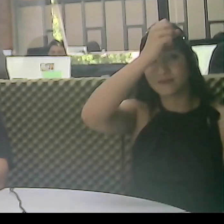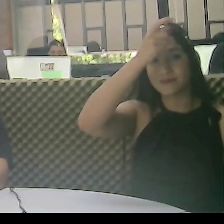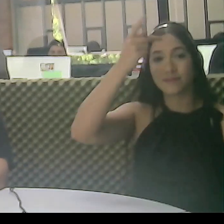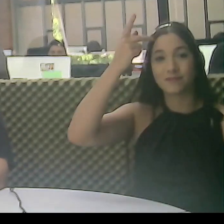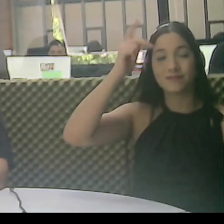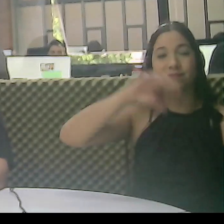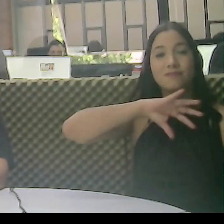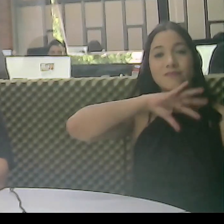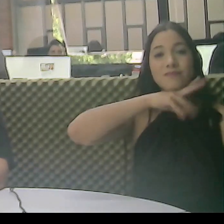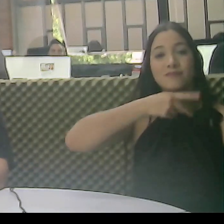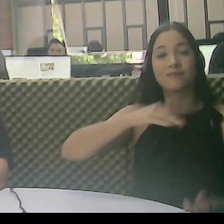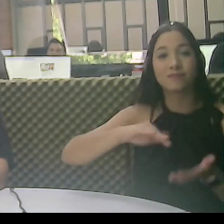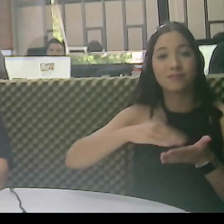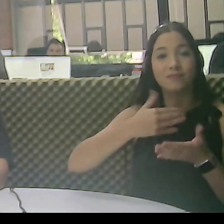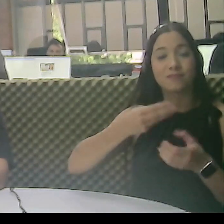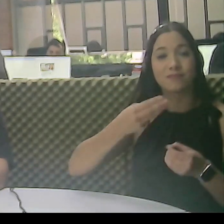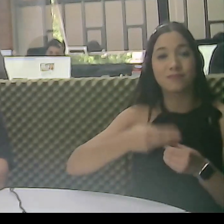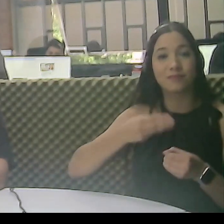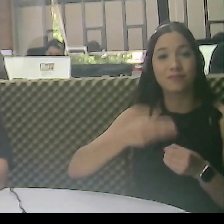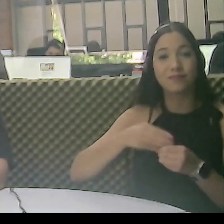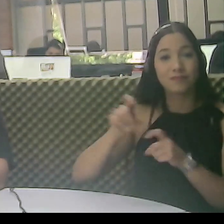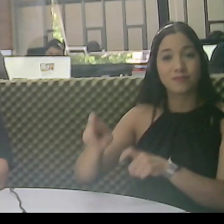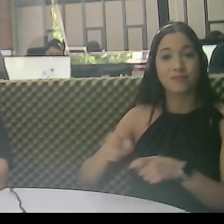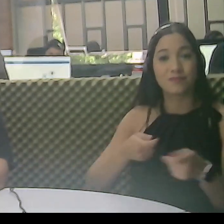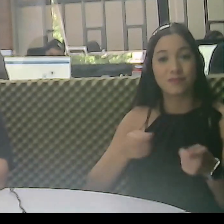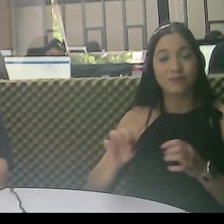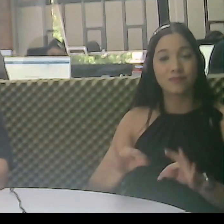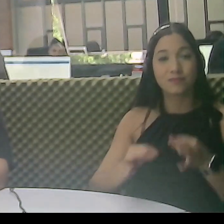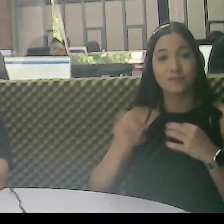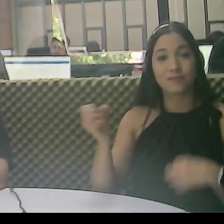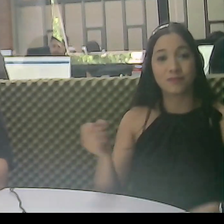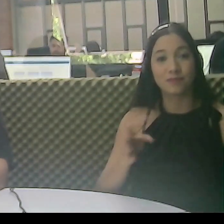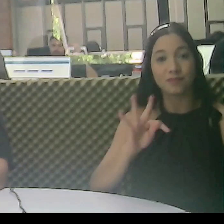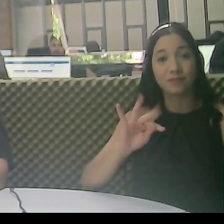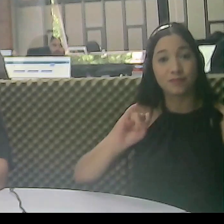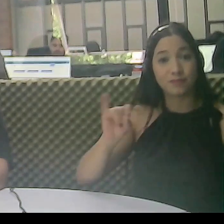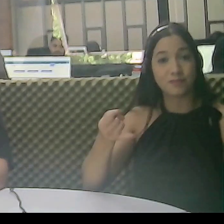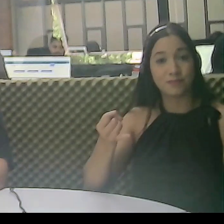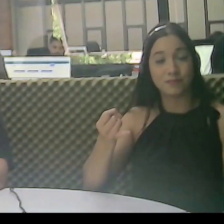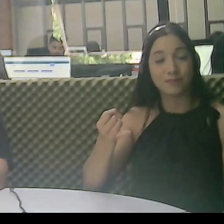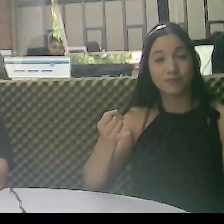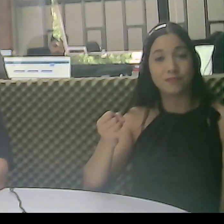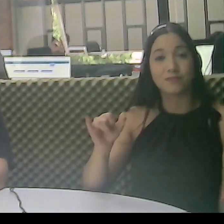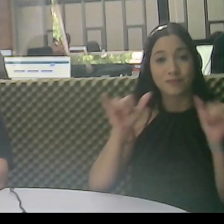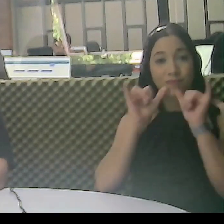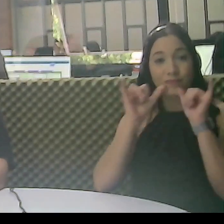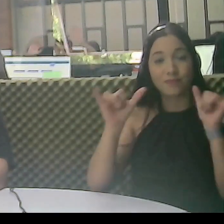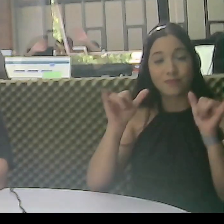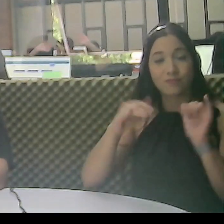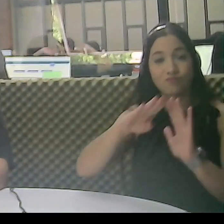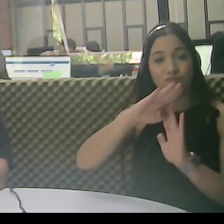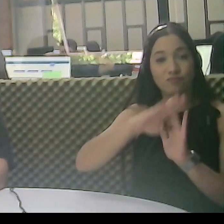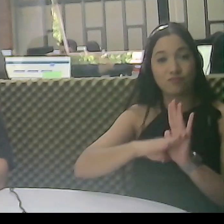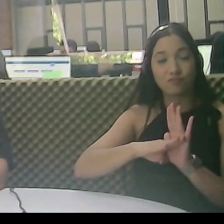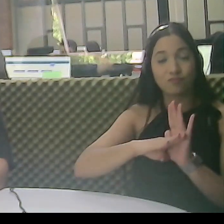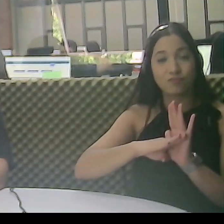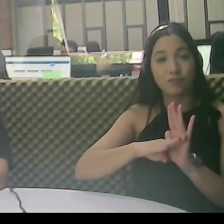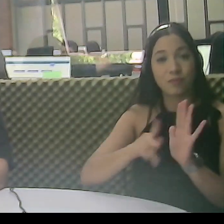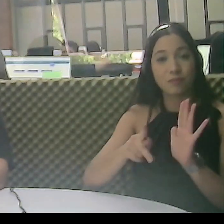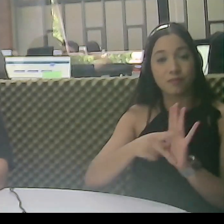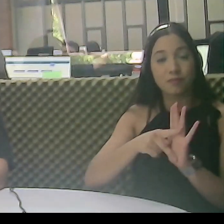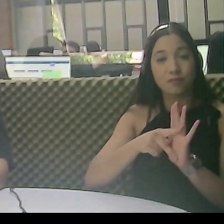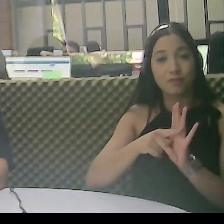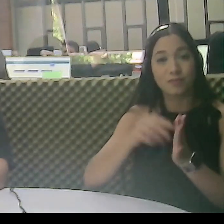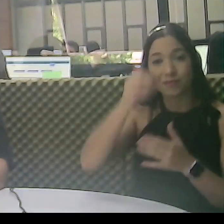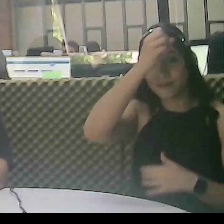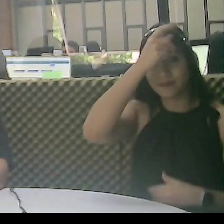Odelmo Leão, a secretária municipal de Agronegócio, Economia e Inovação, Thalita Jorge, destacou a programação preparada